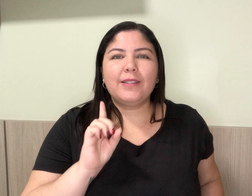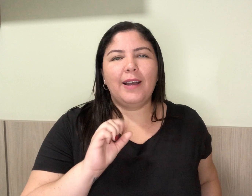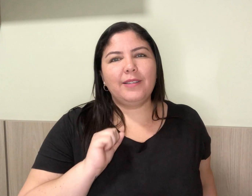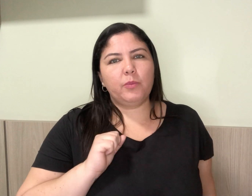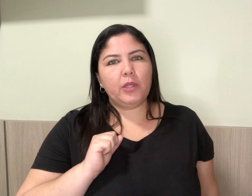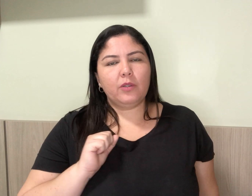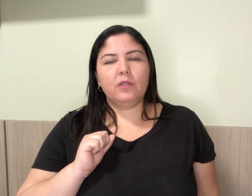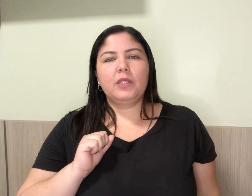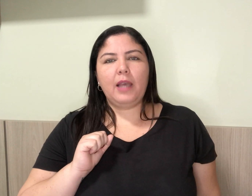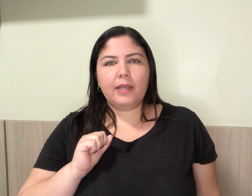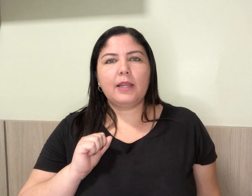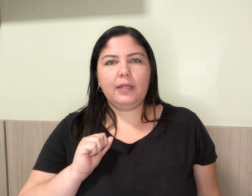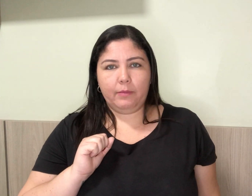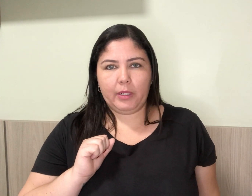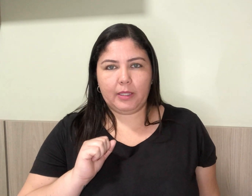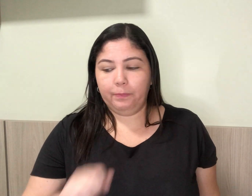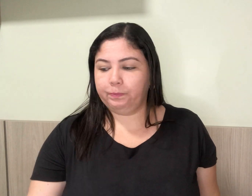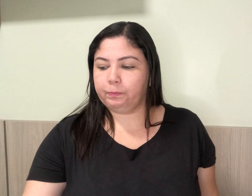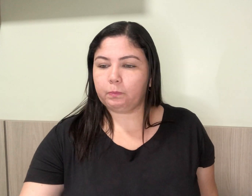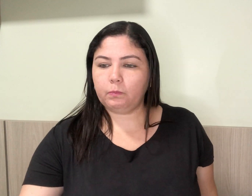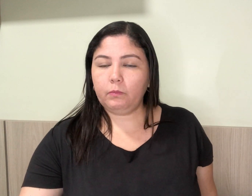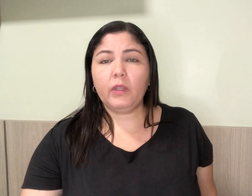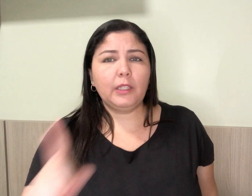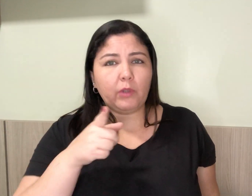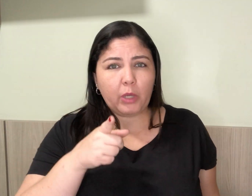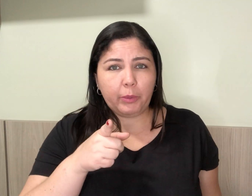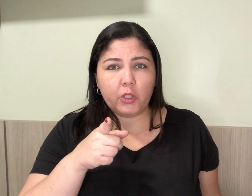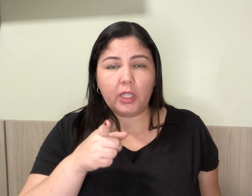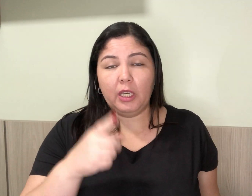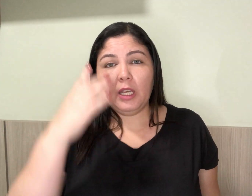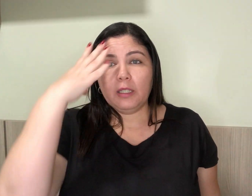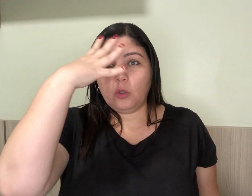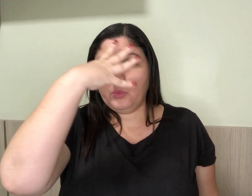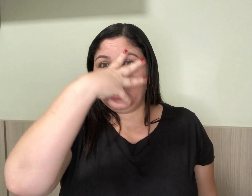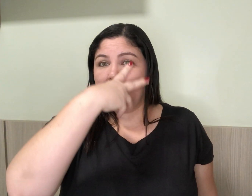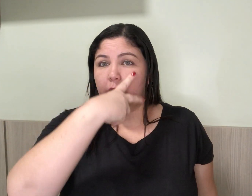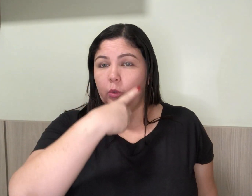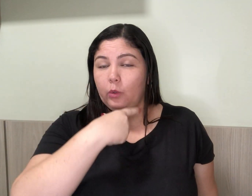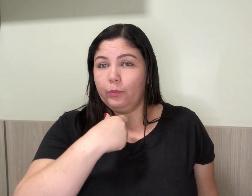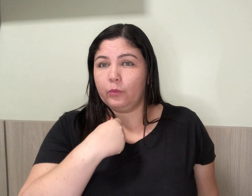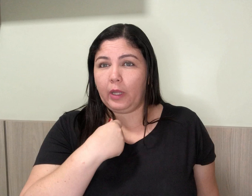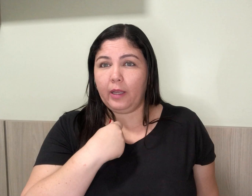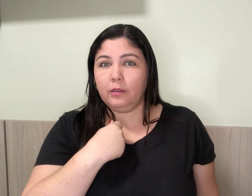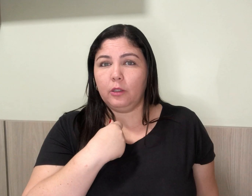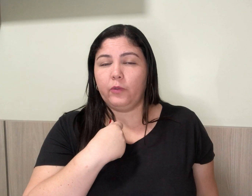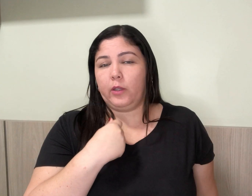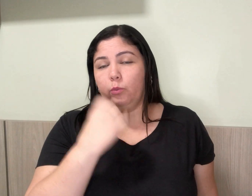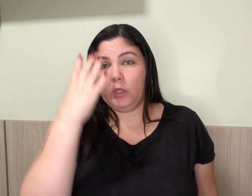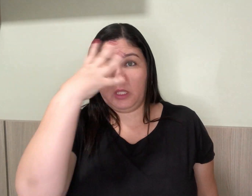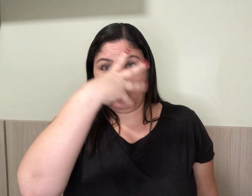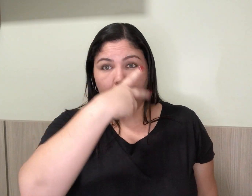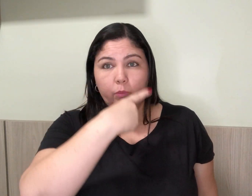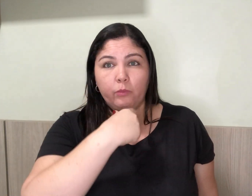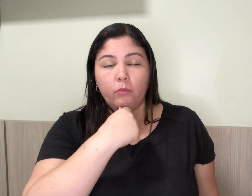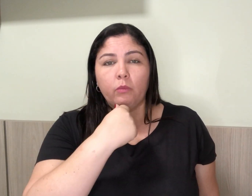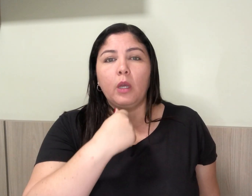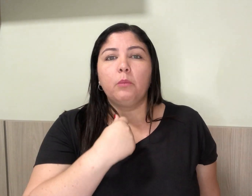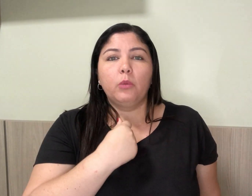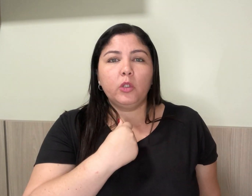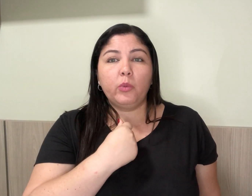das expressões faciais na Libras. Então vamos repetir? Então bonito, né? Então eu faço bonito, muito